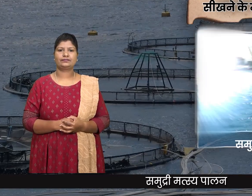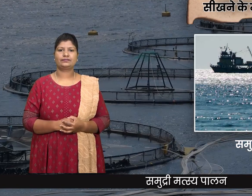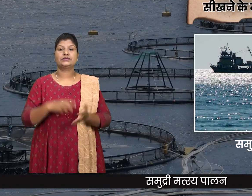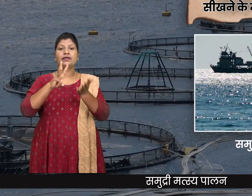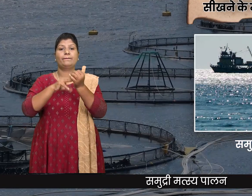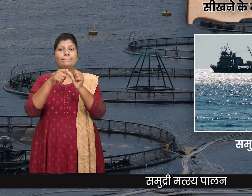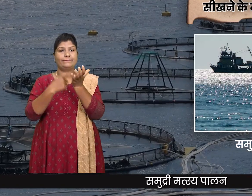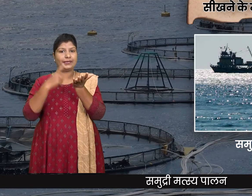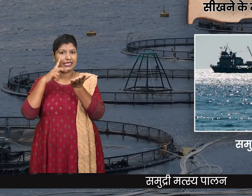समुद्री मत्स्य पालन।